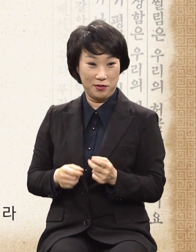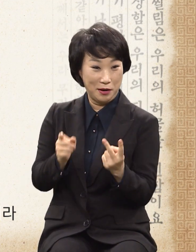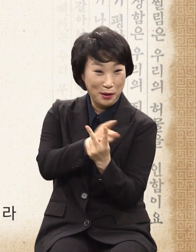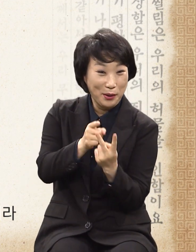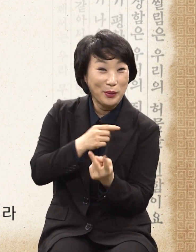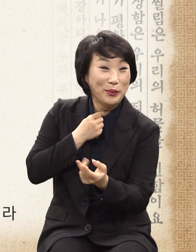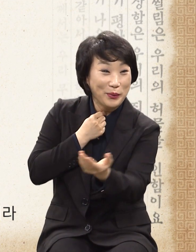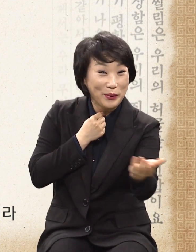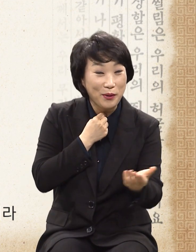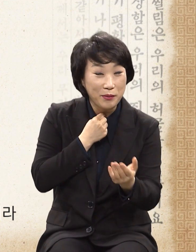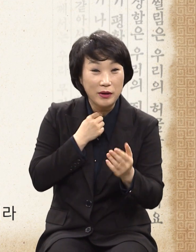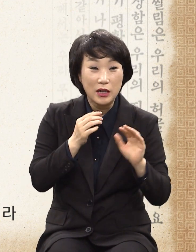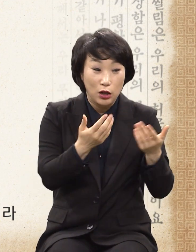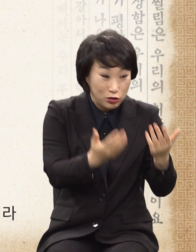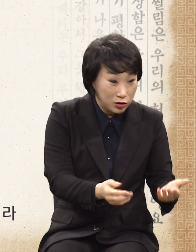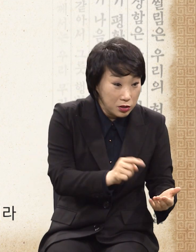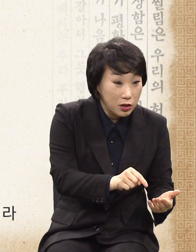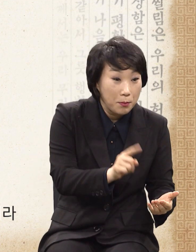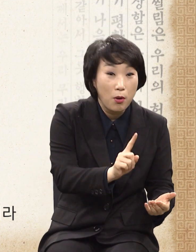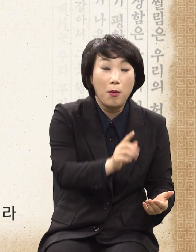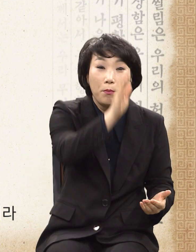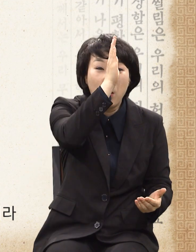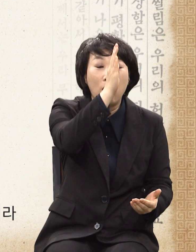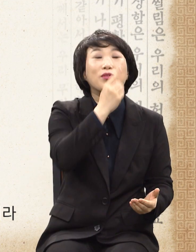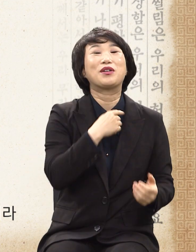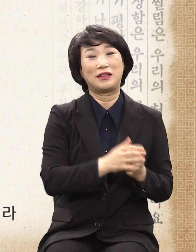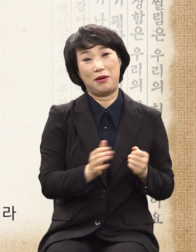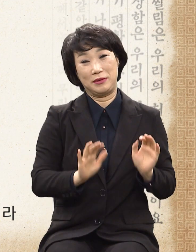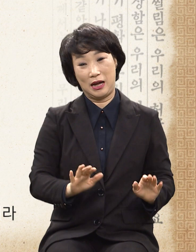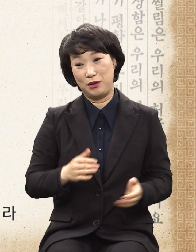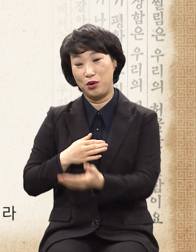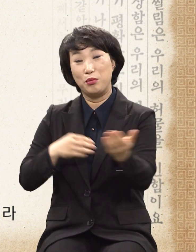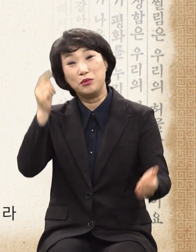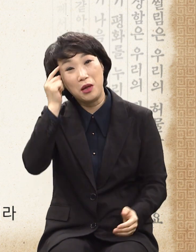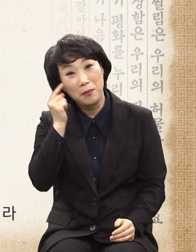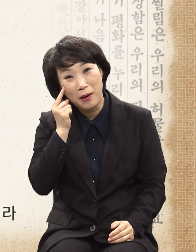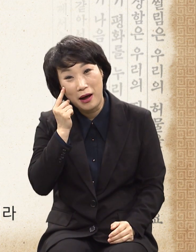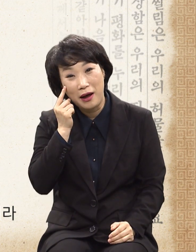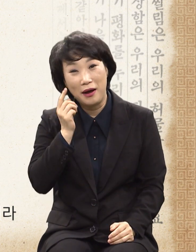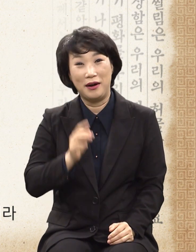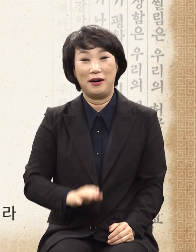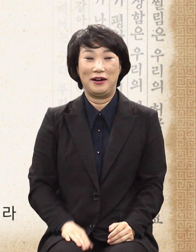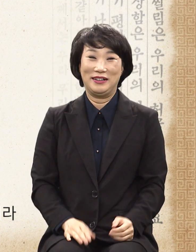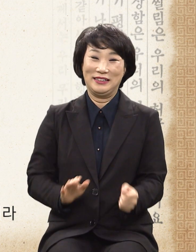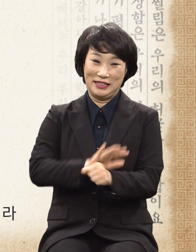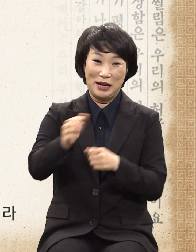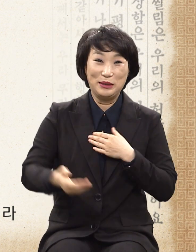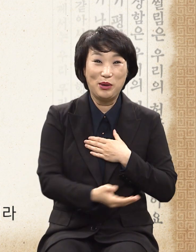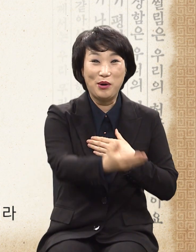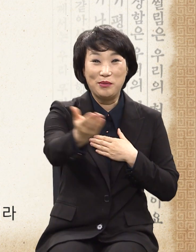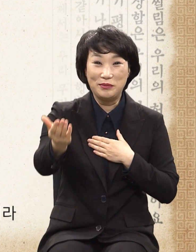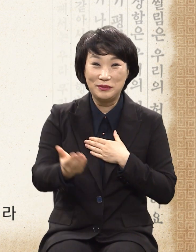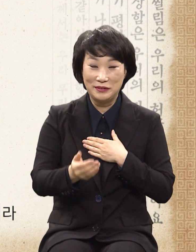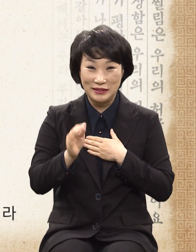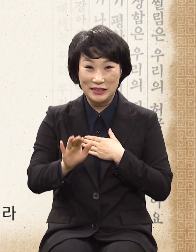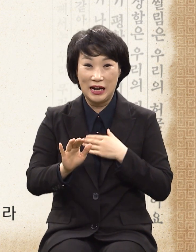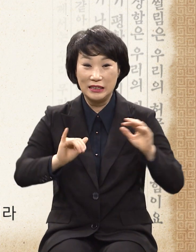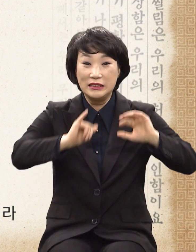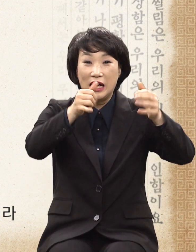사람이고, 쉬는 건 병든 사람이야. 우리 잘 들어야 돼. 응? 사랑하는 여러분,